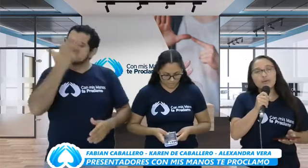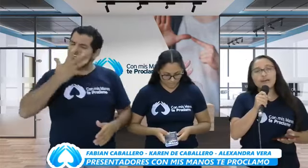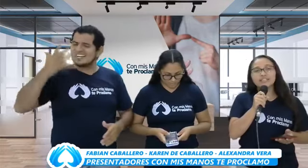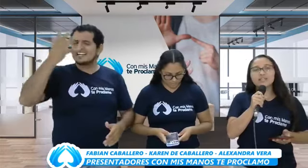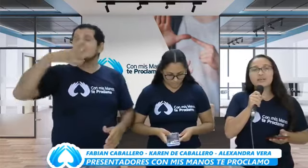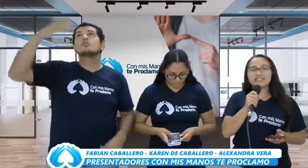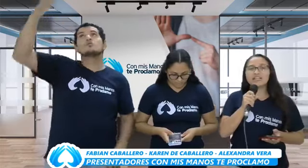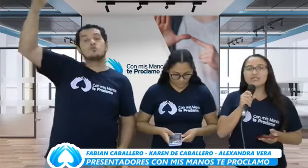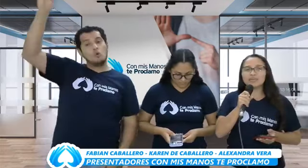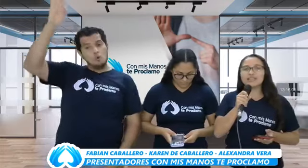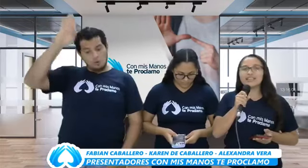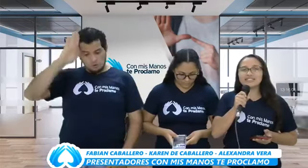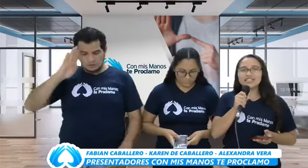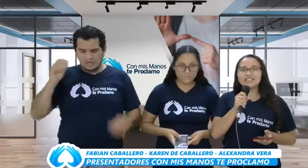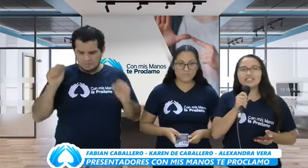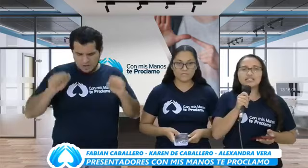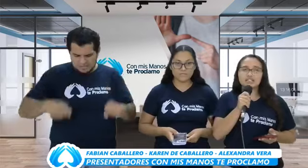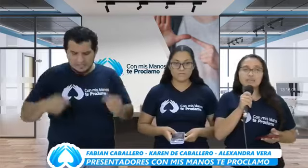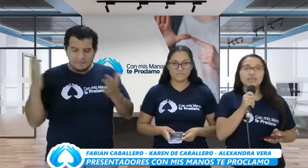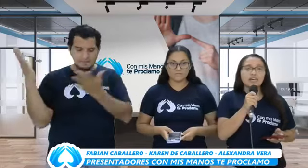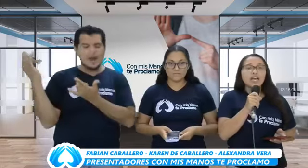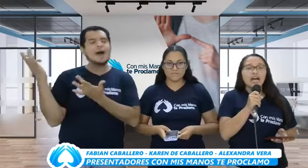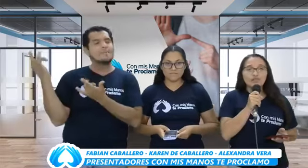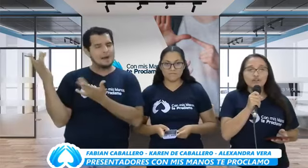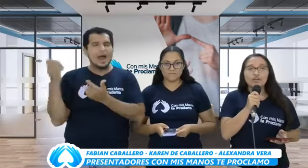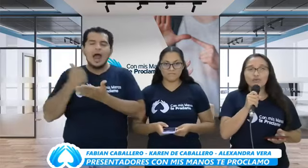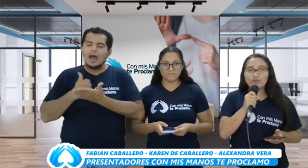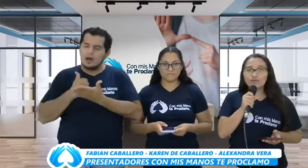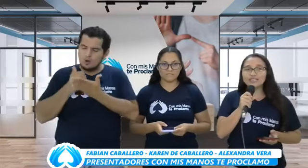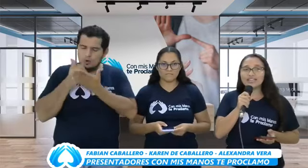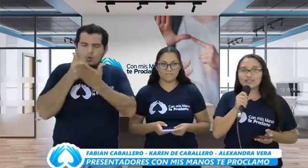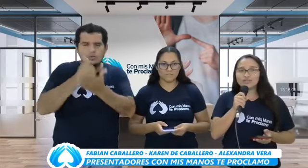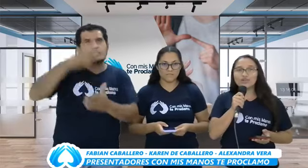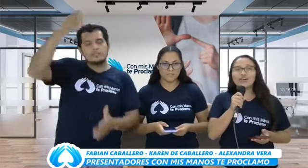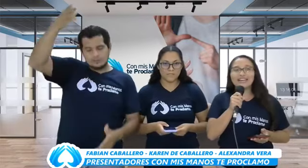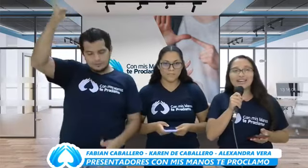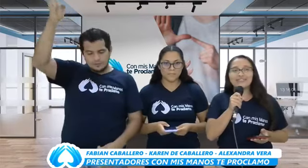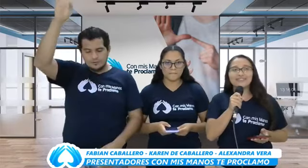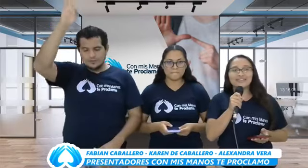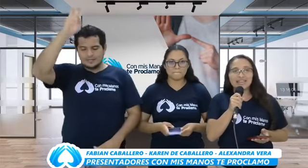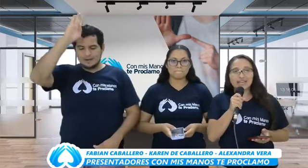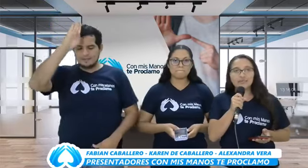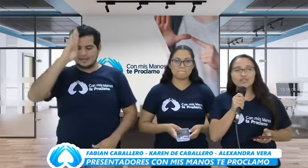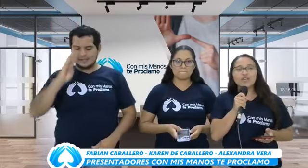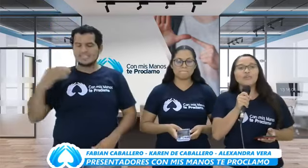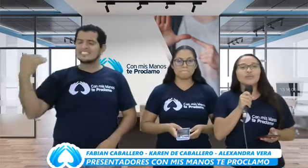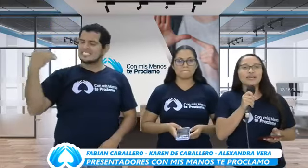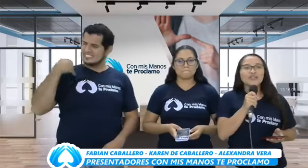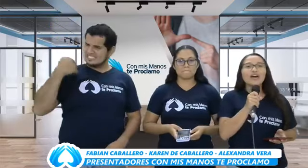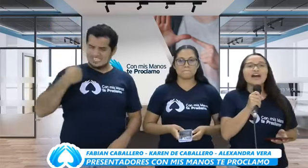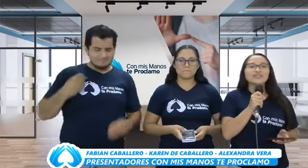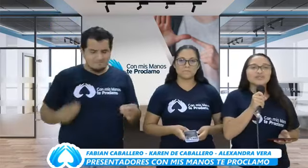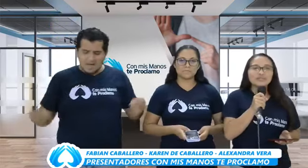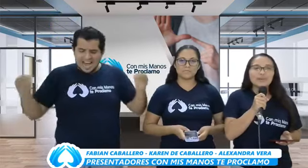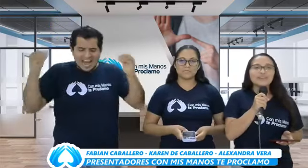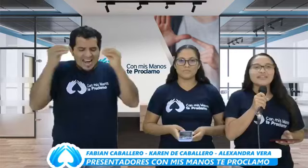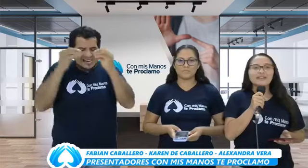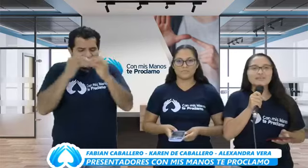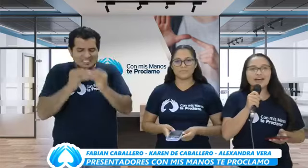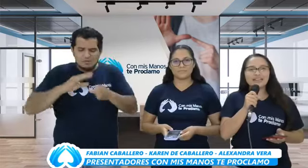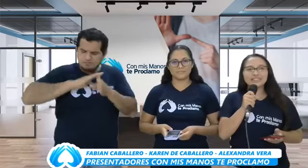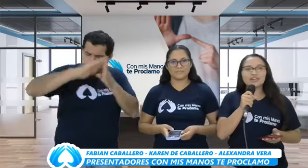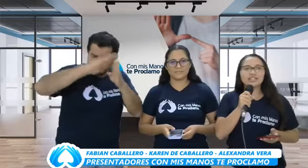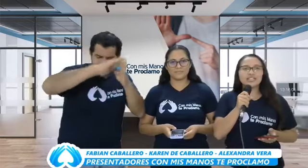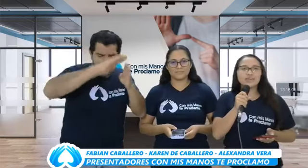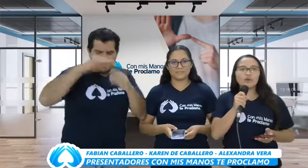límites. Bueno, vamos a seguir practicando también las señas y así también a Dios le gusta que nosotros le cantemos porque Él nos ayuda a